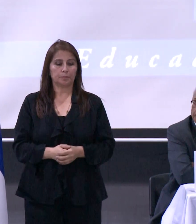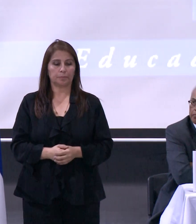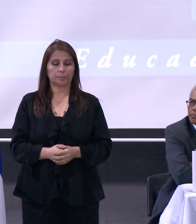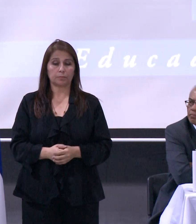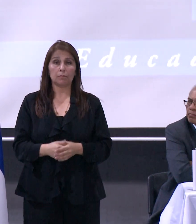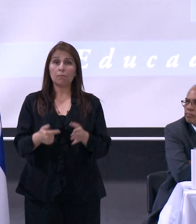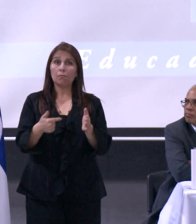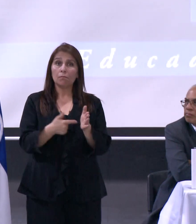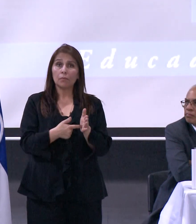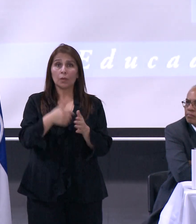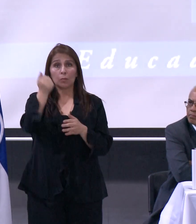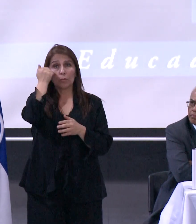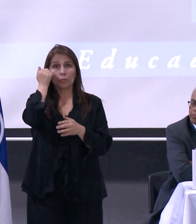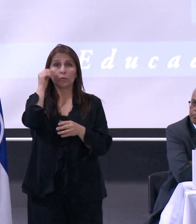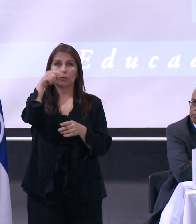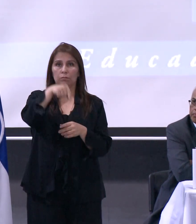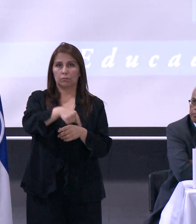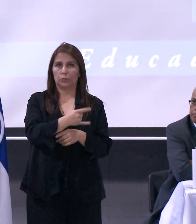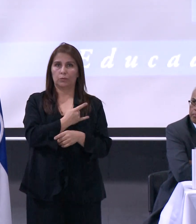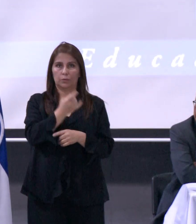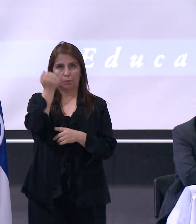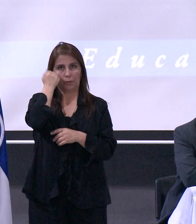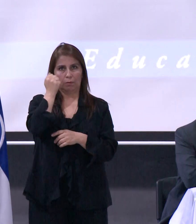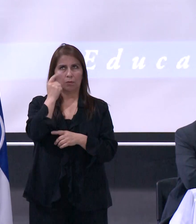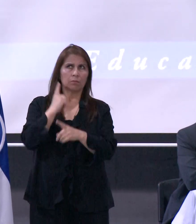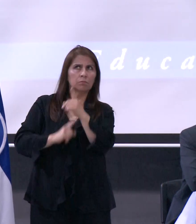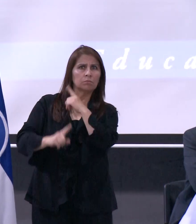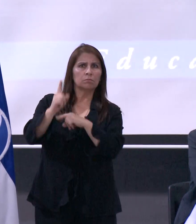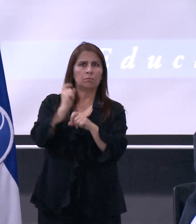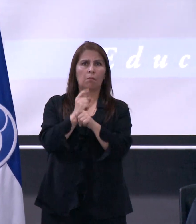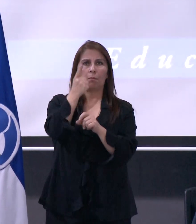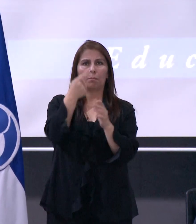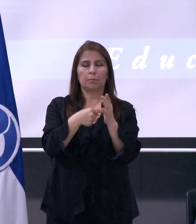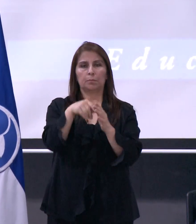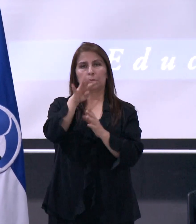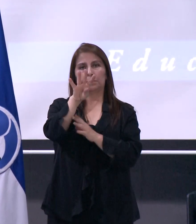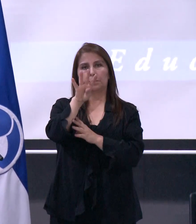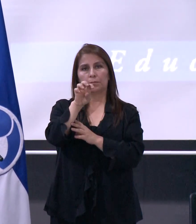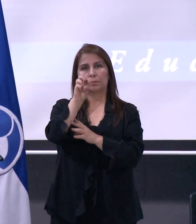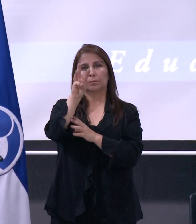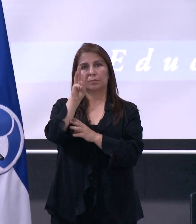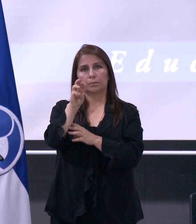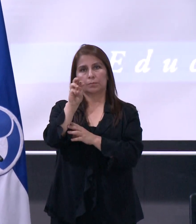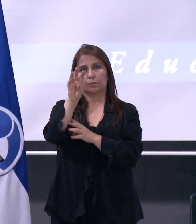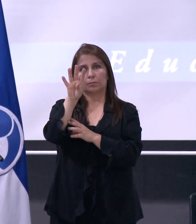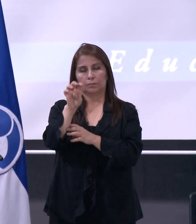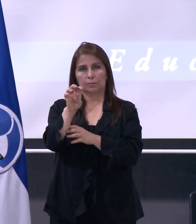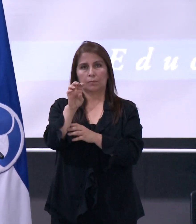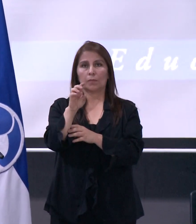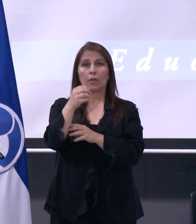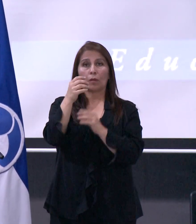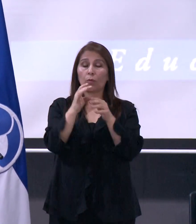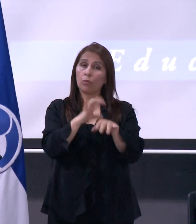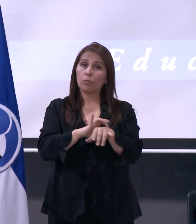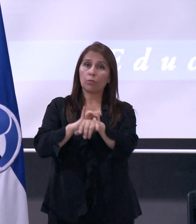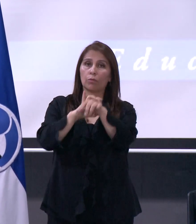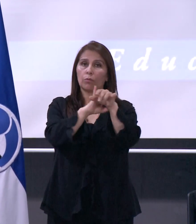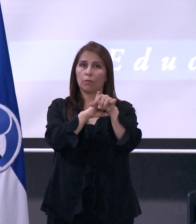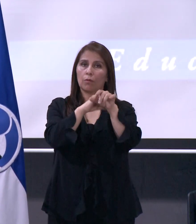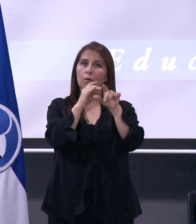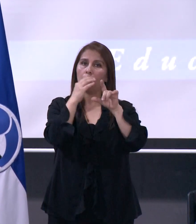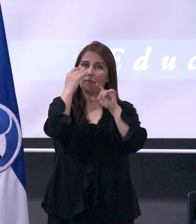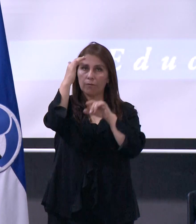es profesor de la universidad pedagógica nacional desde 1989 doctor en filosofía y ciencias de la educación